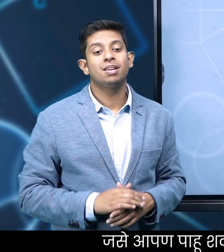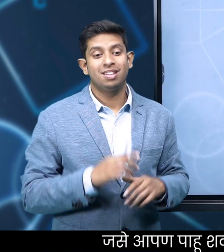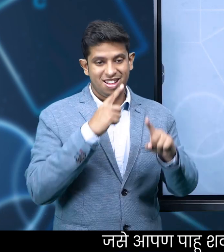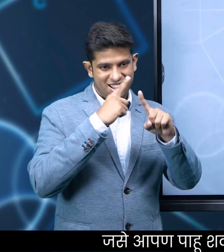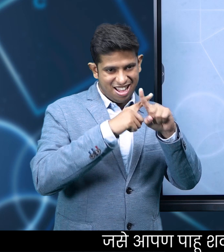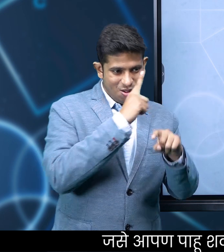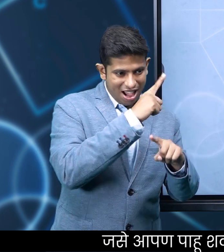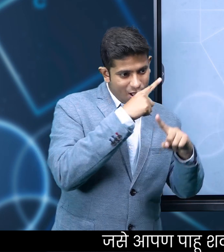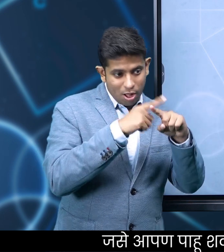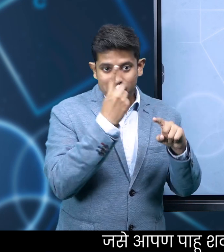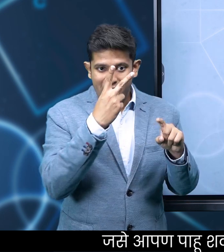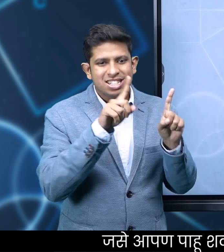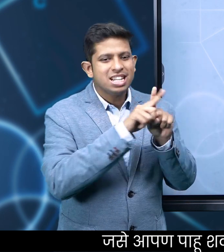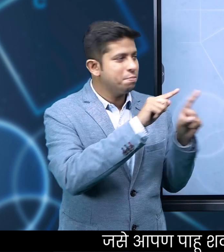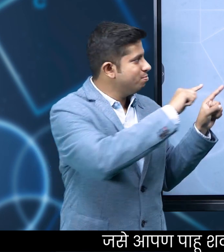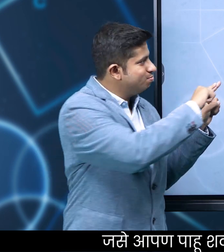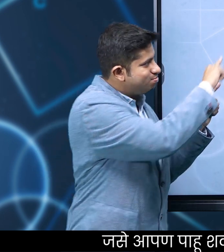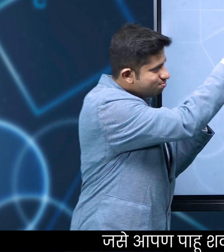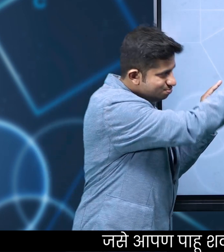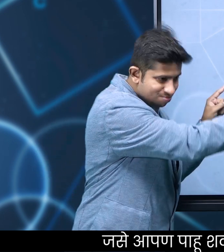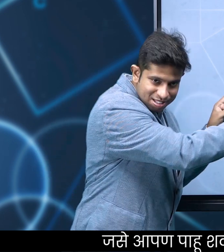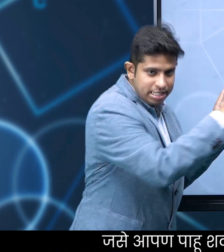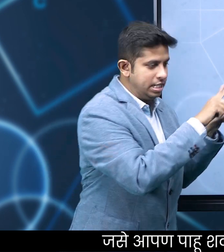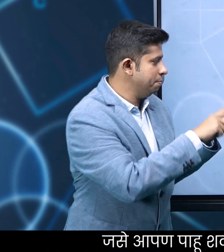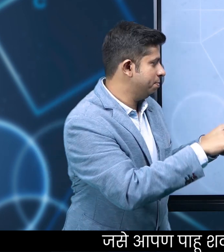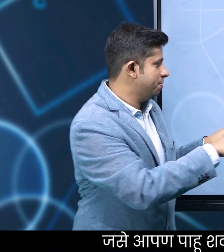जसे आपण पाहू शकतो की आपल्याला 12 ही संख्या मिळते.